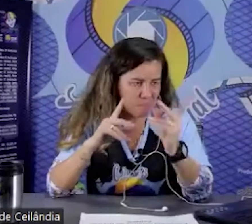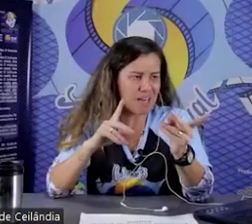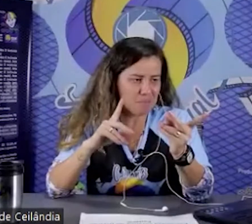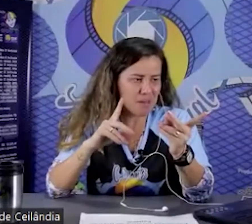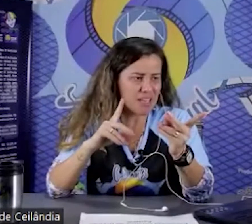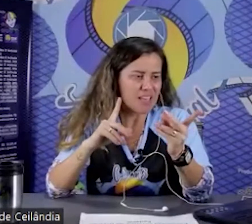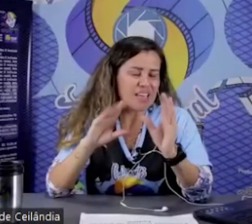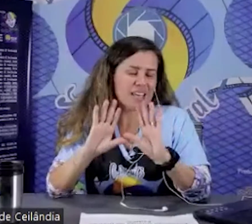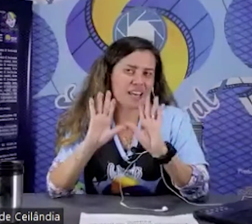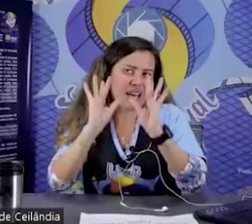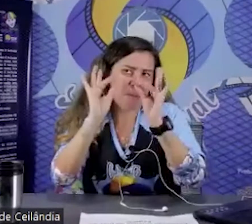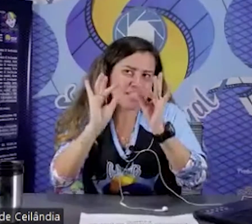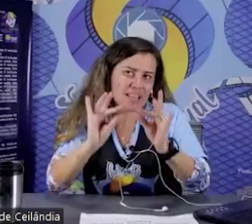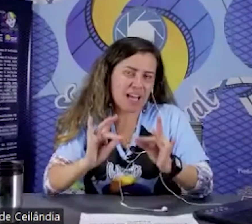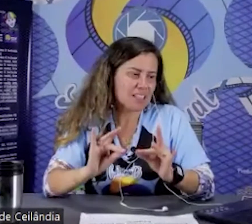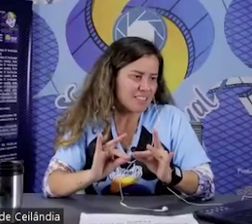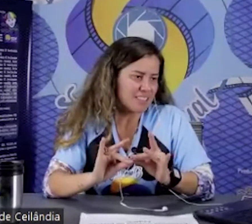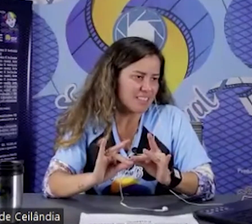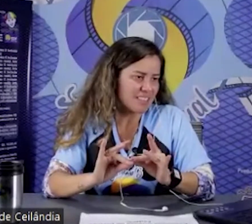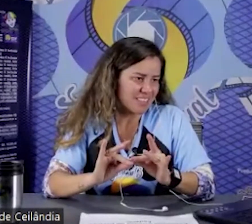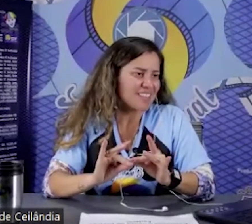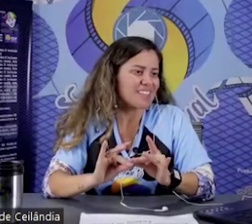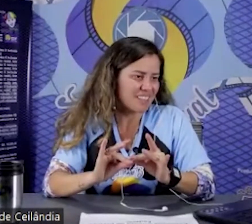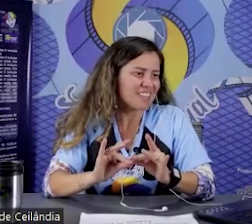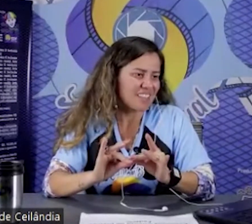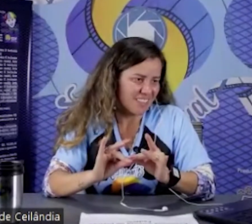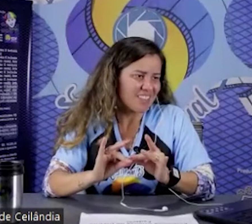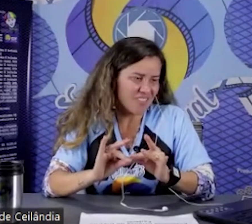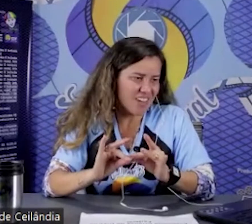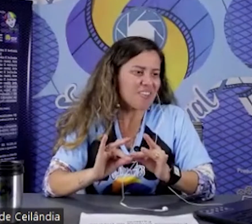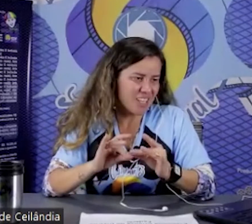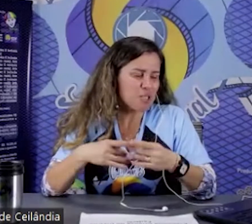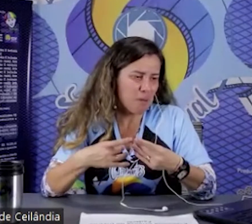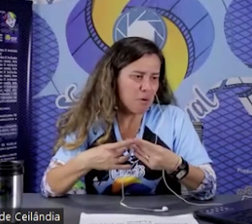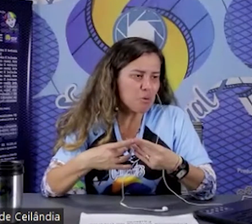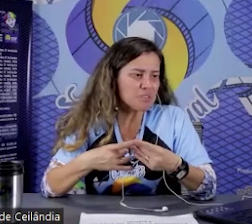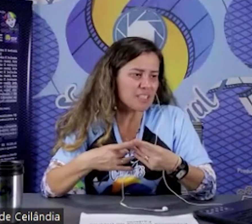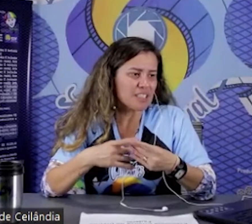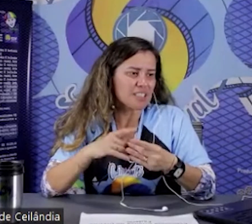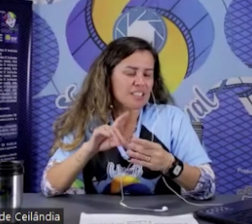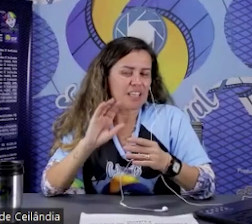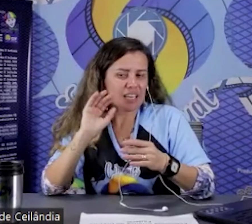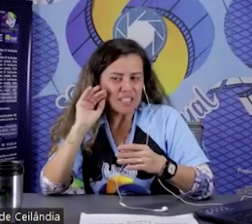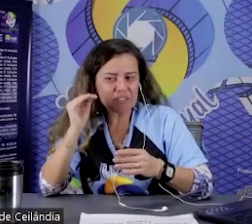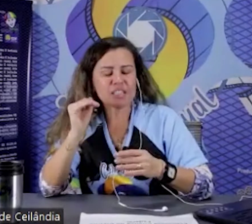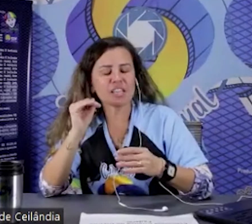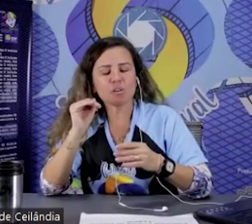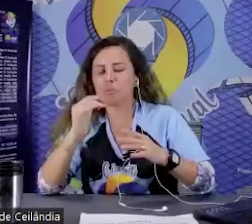Repara bem que ela quer mais detalhes. Não é? Quando ela te pergunta, ela não entendeu porque